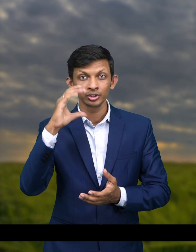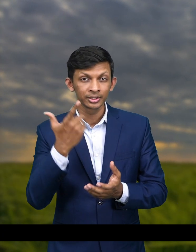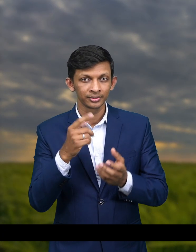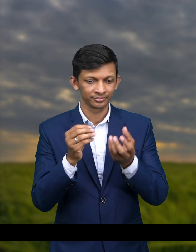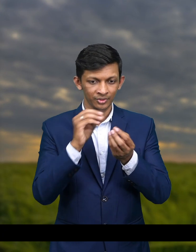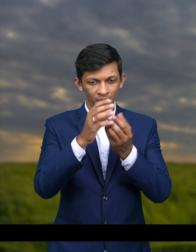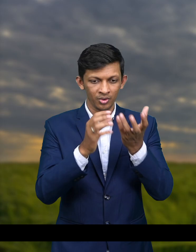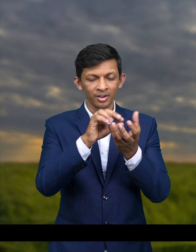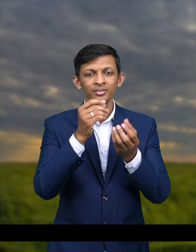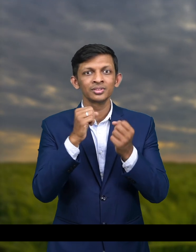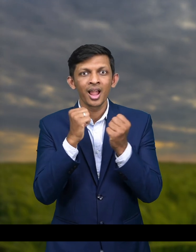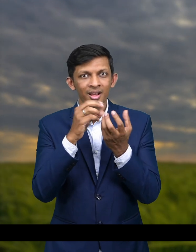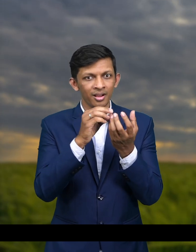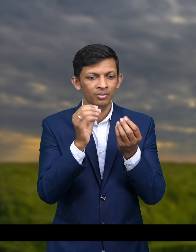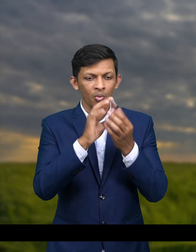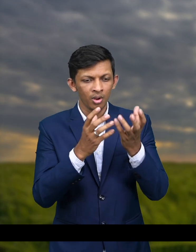ஒடுக்கம்,